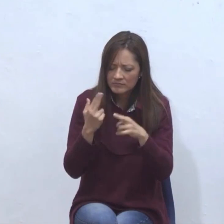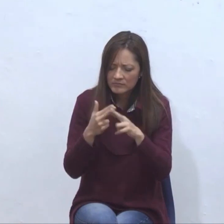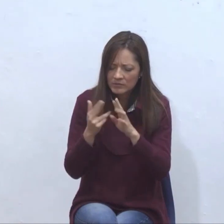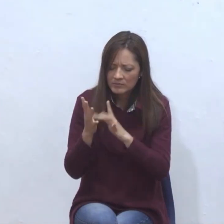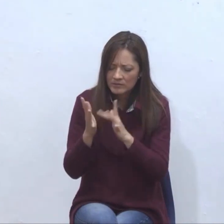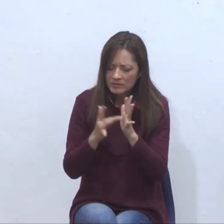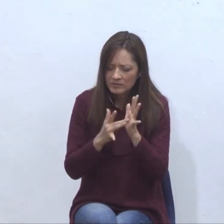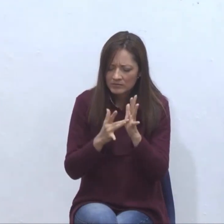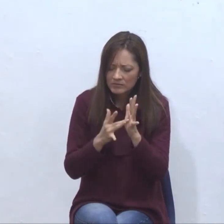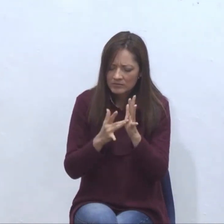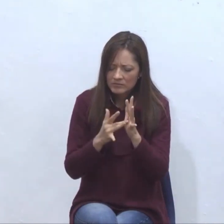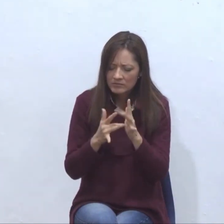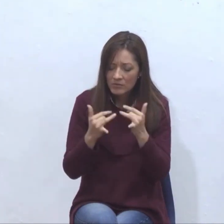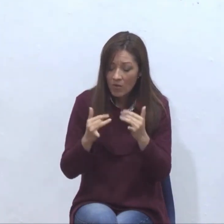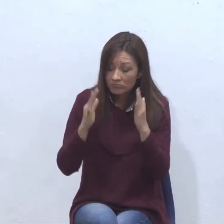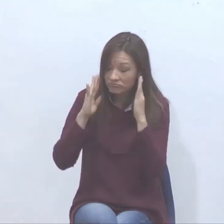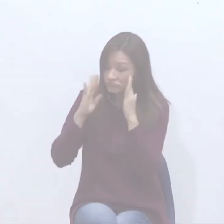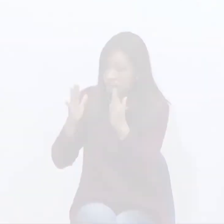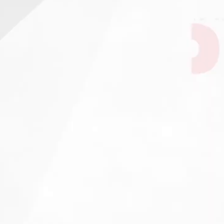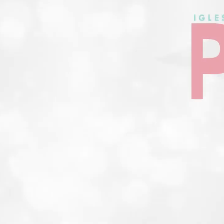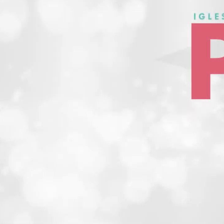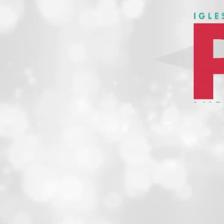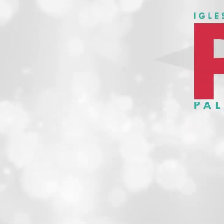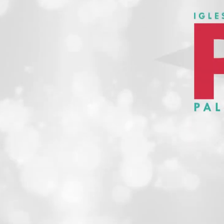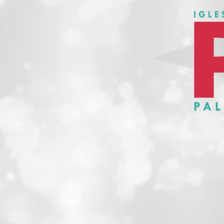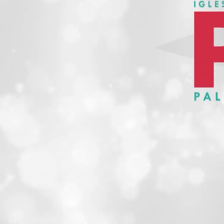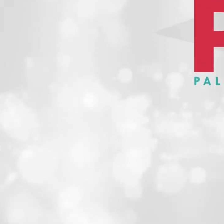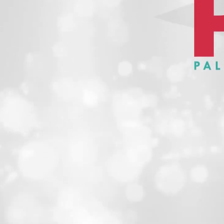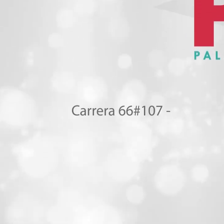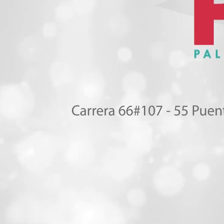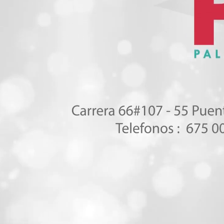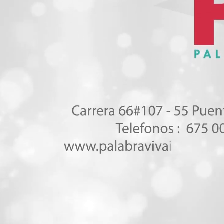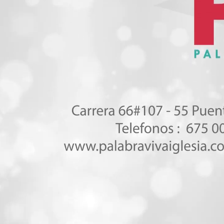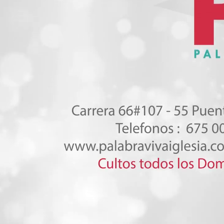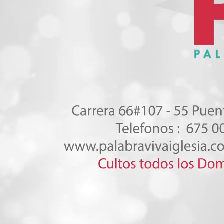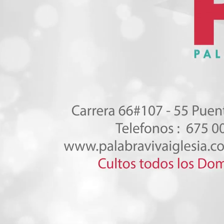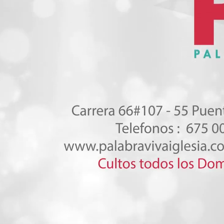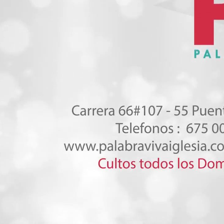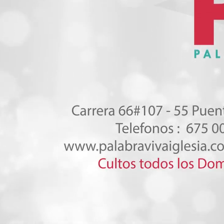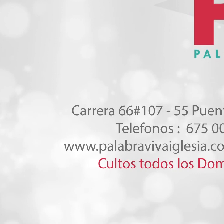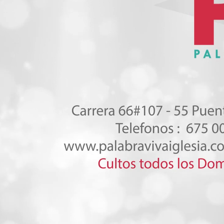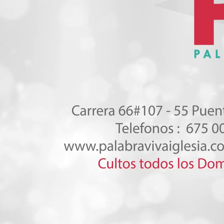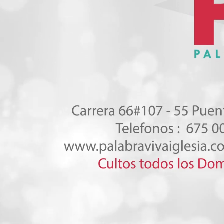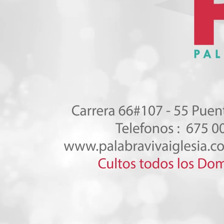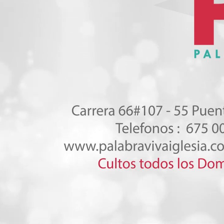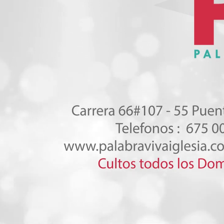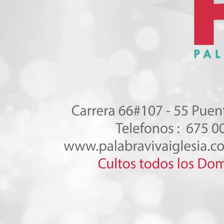Jesús, Señor, hemos escuchado tu palabra y hemos orado. Amén.